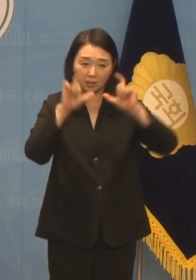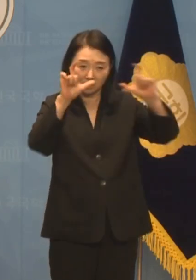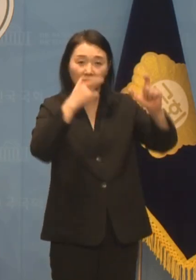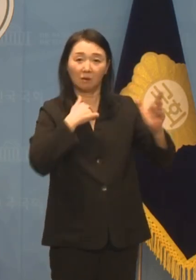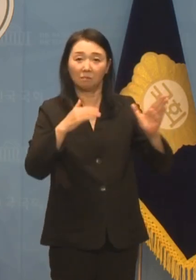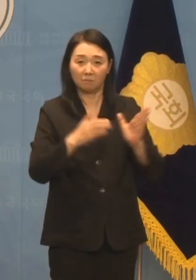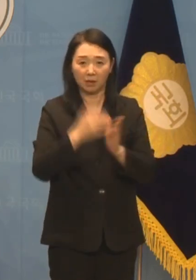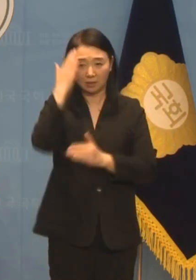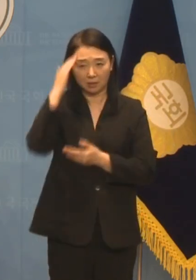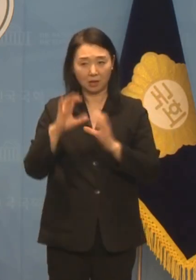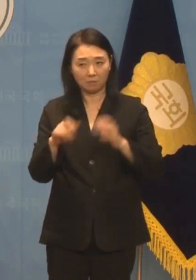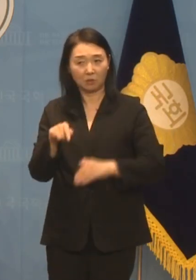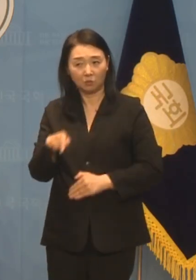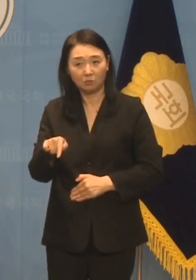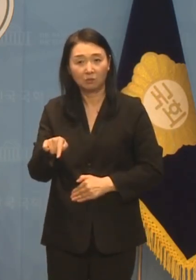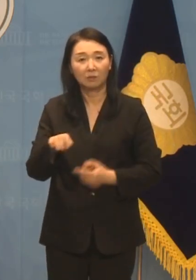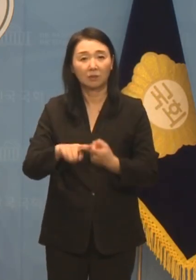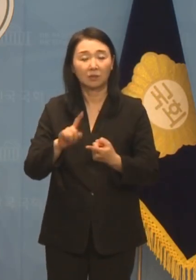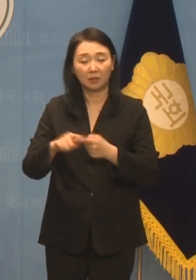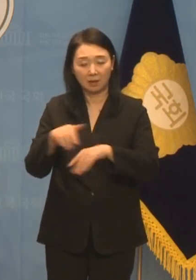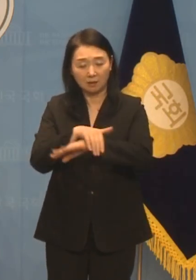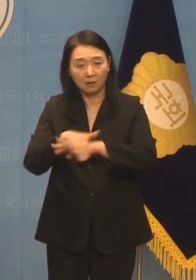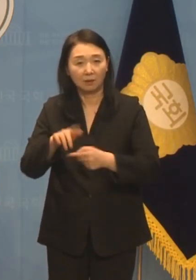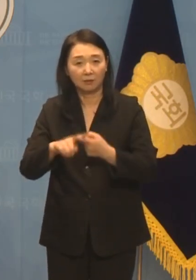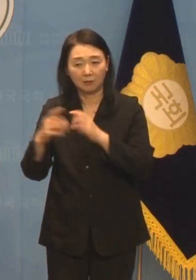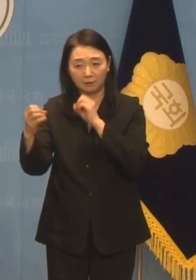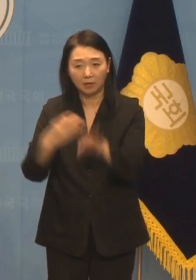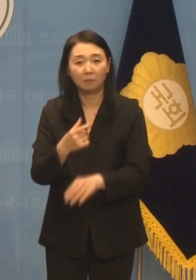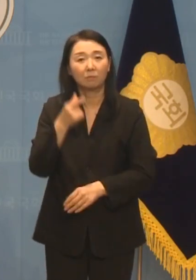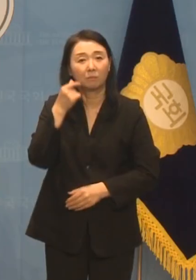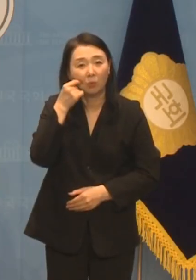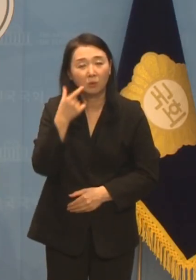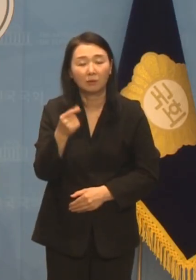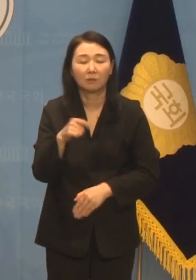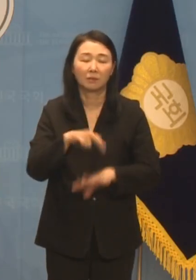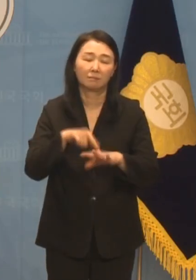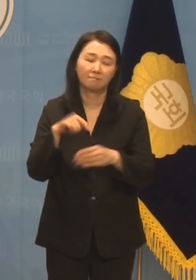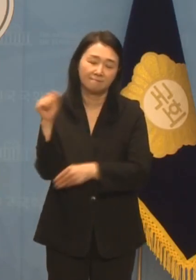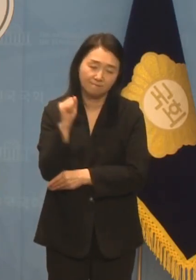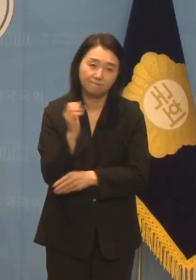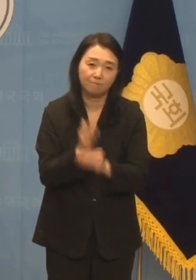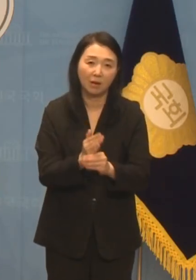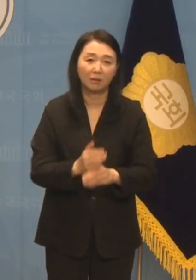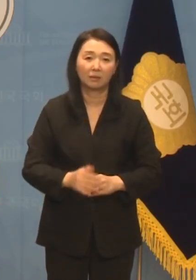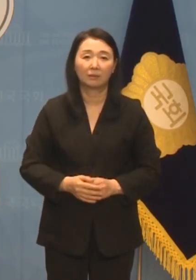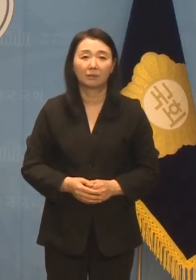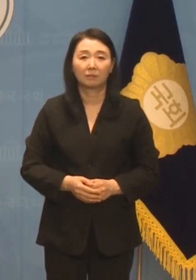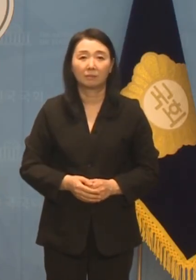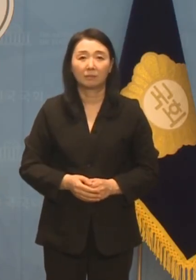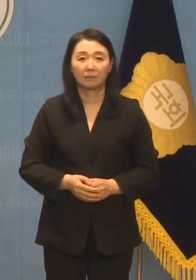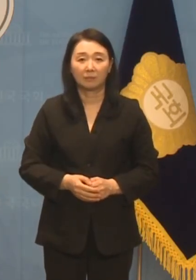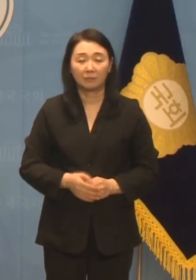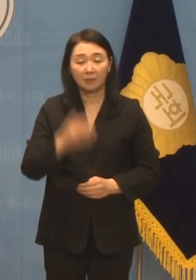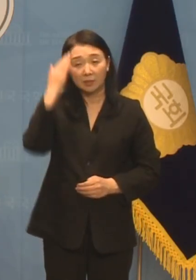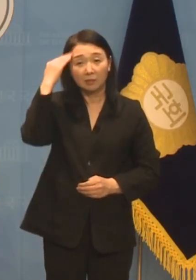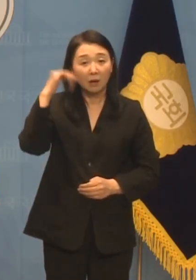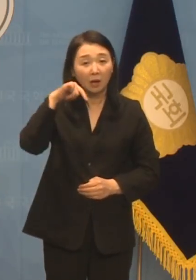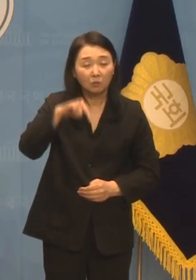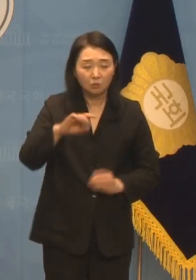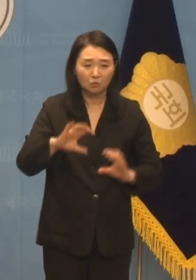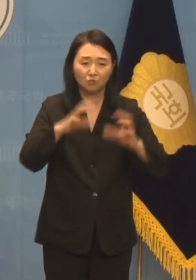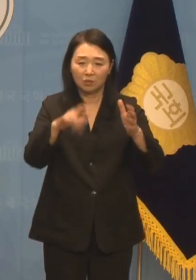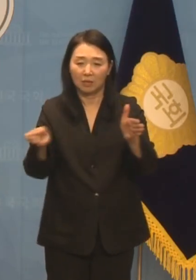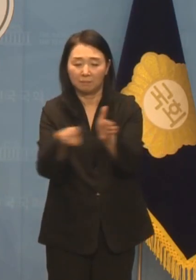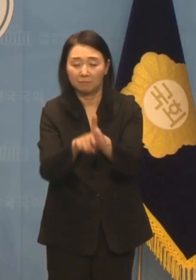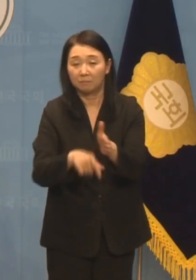선언이었고 대한민국은 그에 대한 전략적 답을 내지 못한 채 흔들리고 있습니다. 지금 이 나라엔 국제적